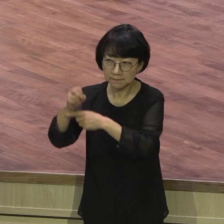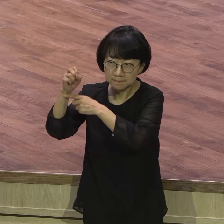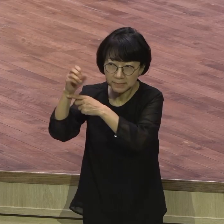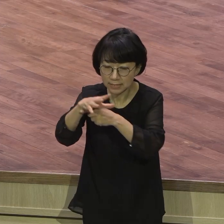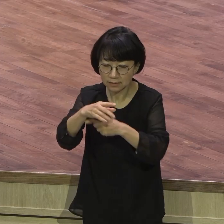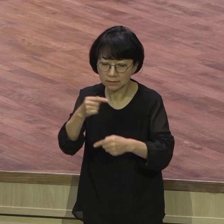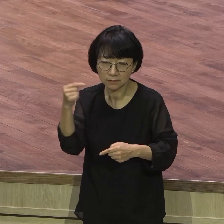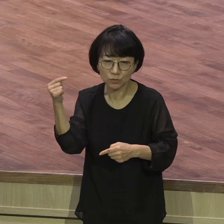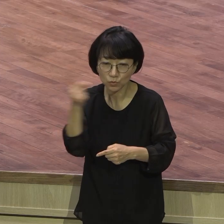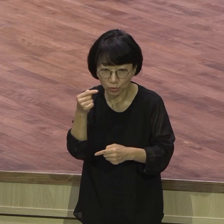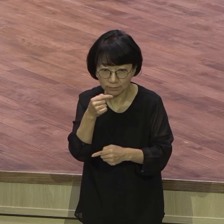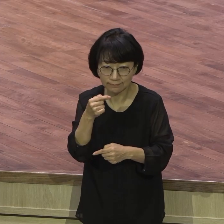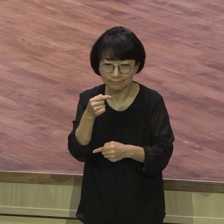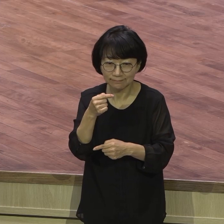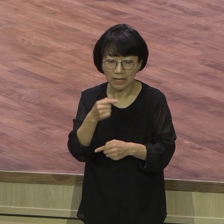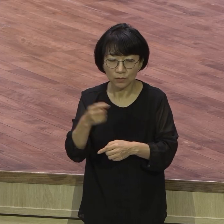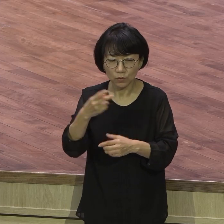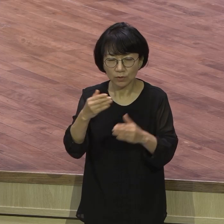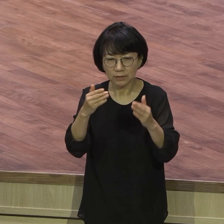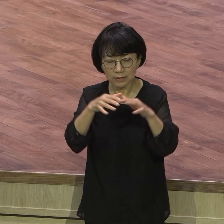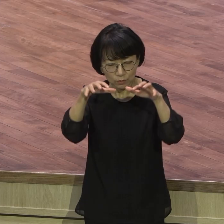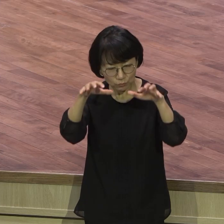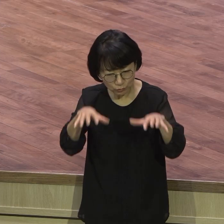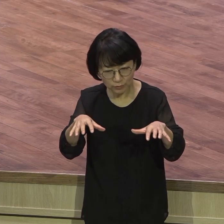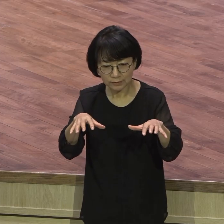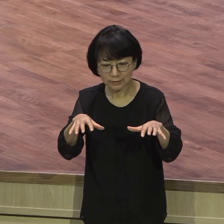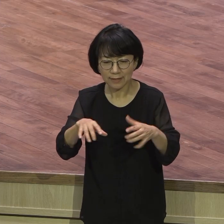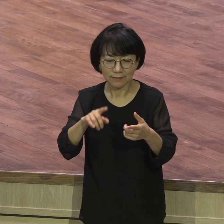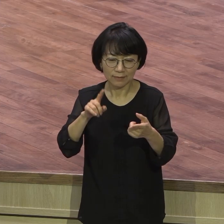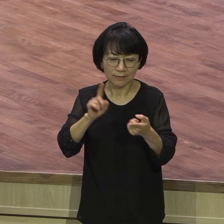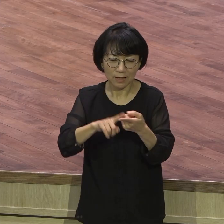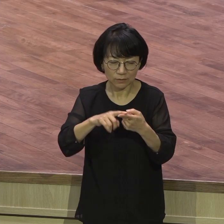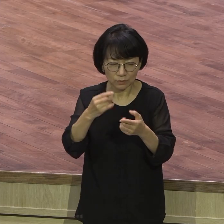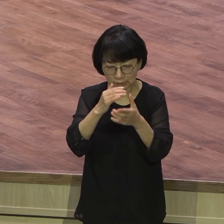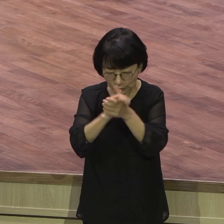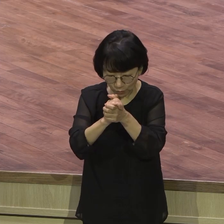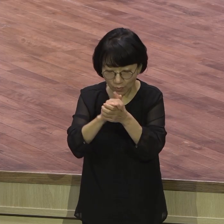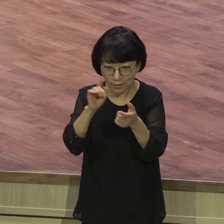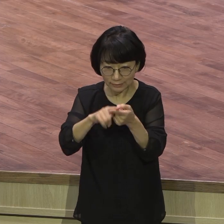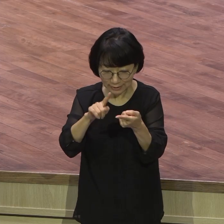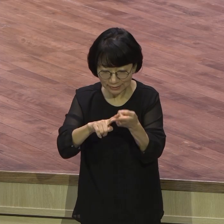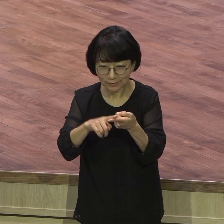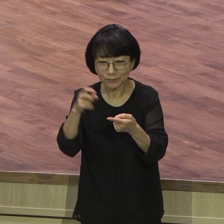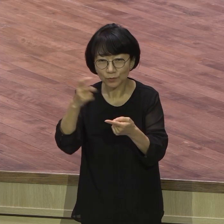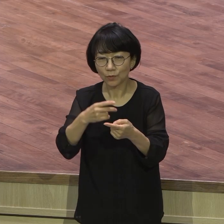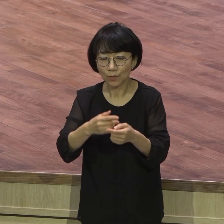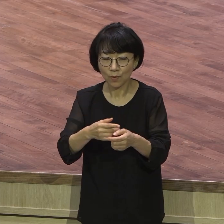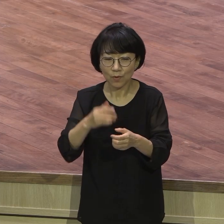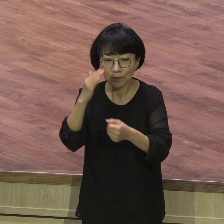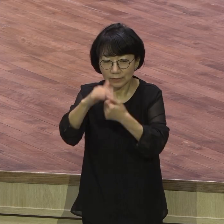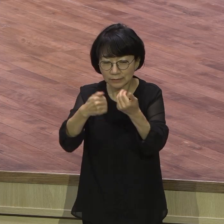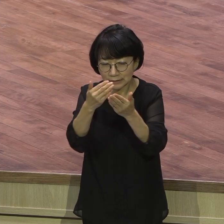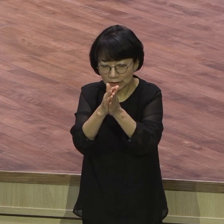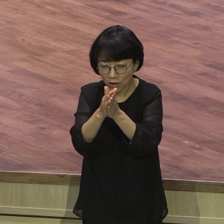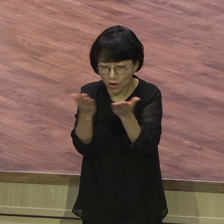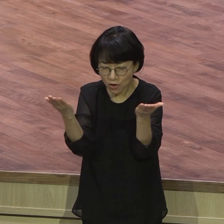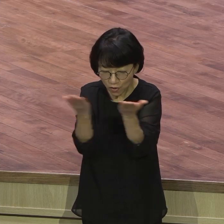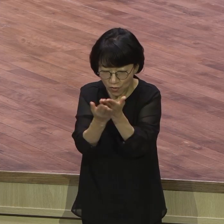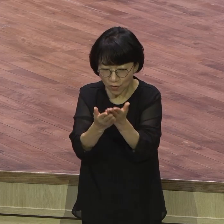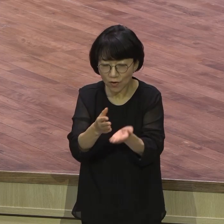이렇게 말씀 이웃에 대한 부분 기도에 대한 부분 성경적 물질과는 아주